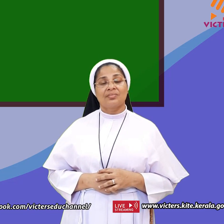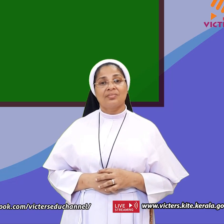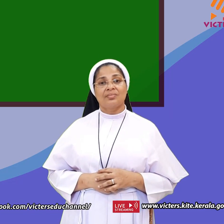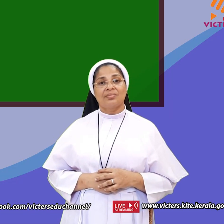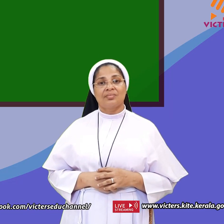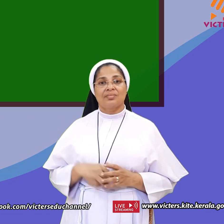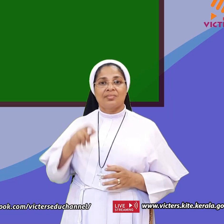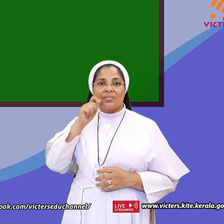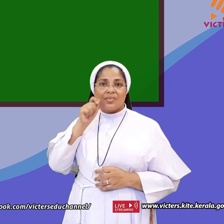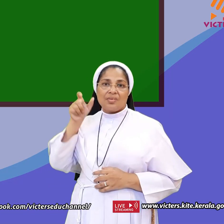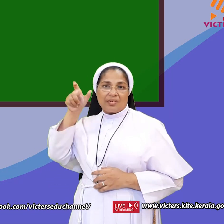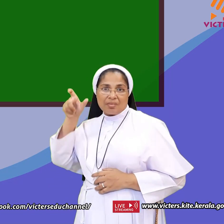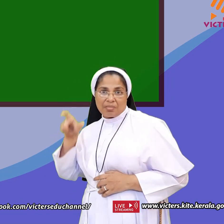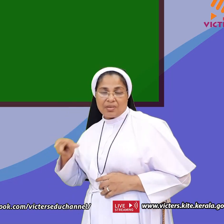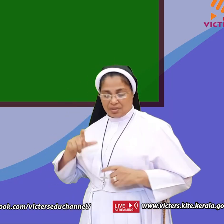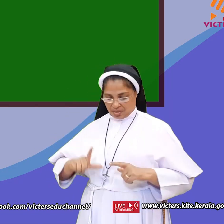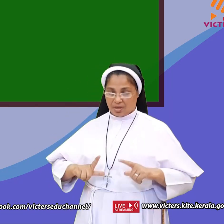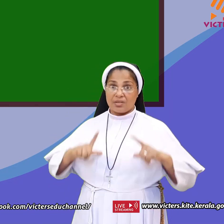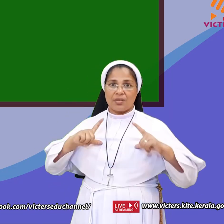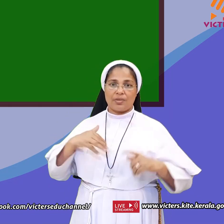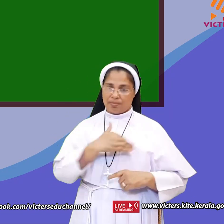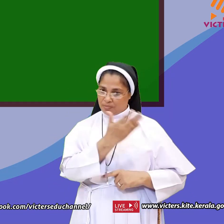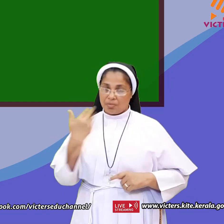രാംഗ്വാൾ രാമിൻ്റെ ജീവിതം നമുക്ക് കാണിച്ചു തരുന്നു.